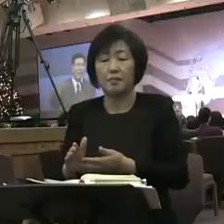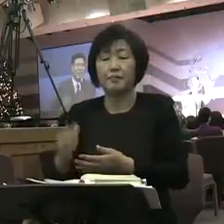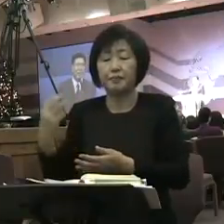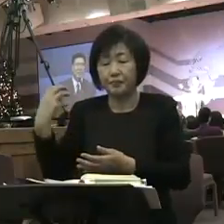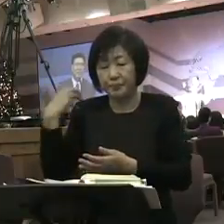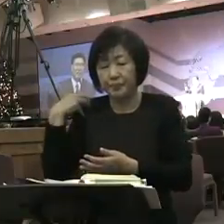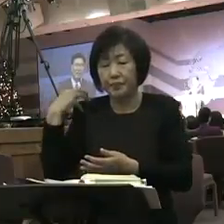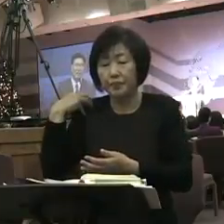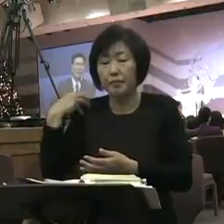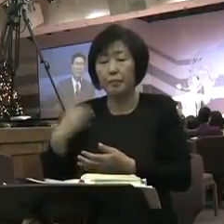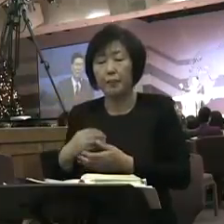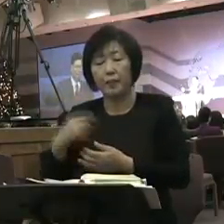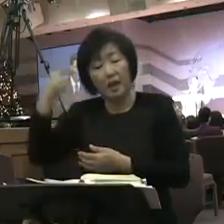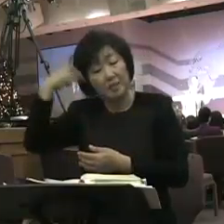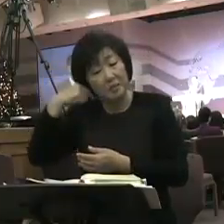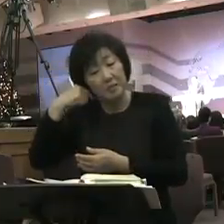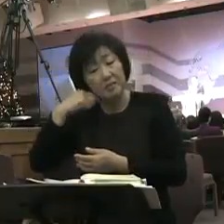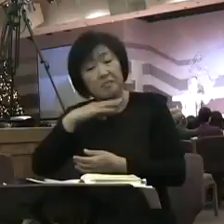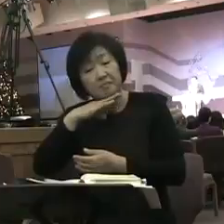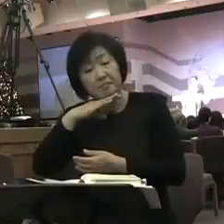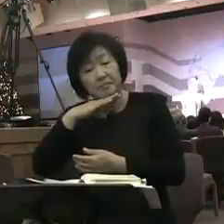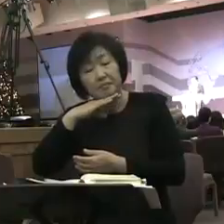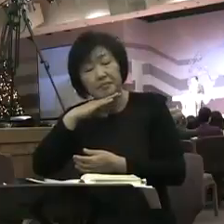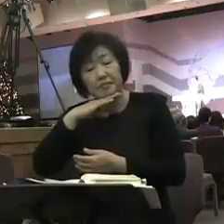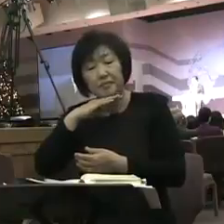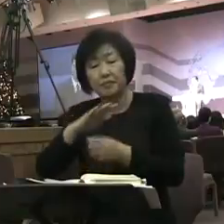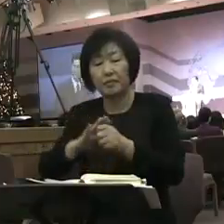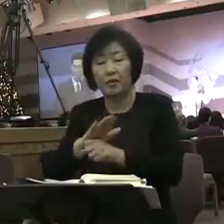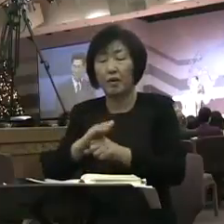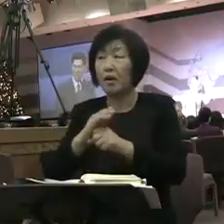feeling이 바뀌기까지 기다려갖고 그 다음에 사랑하라 하는 것이 아니에요.